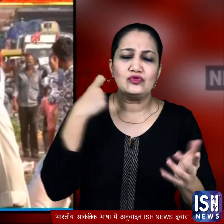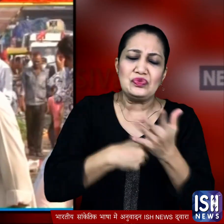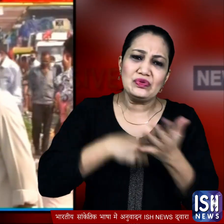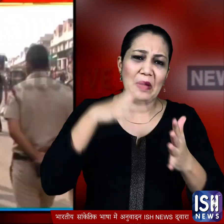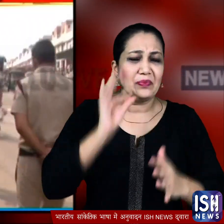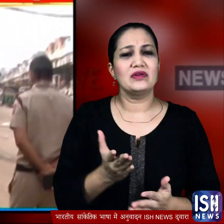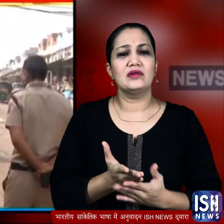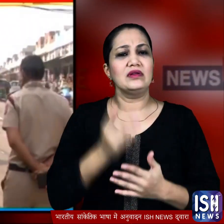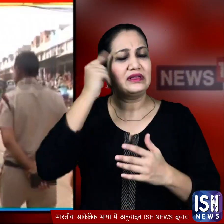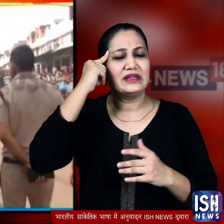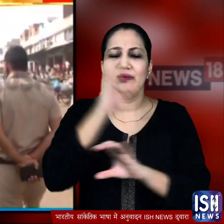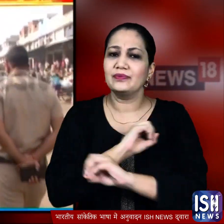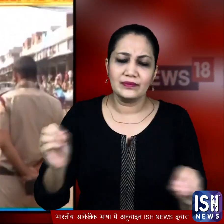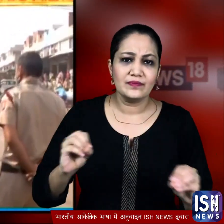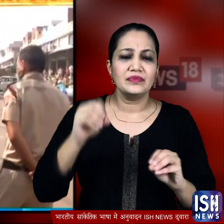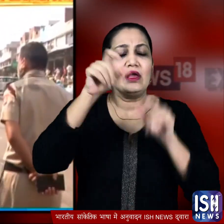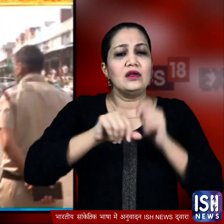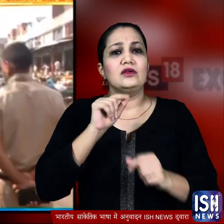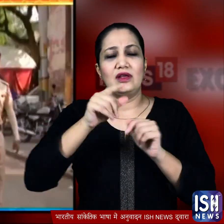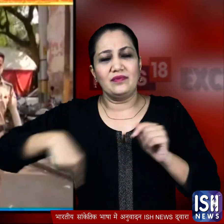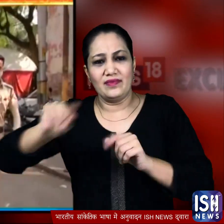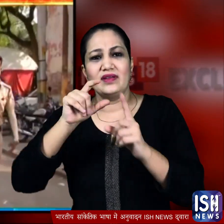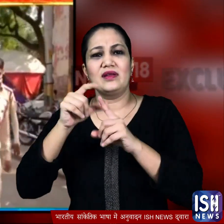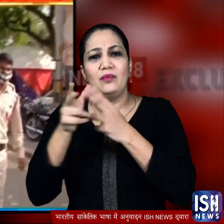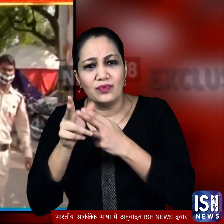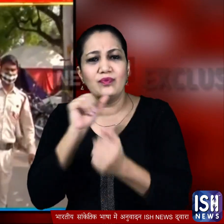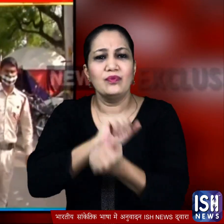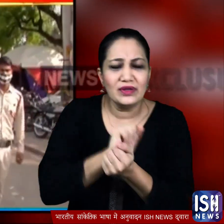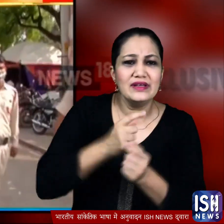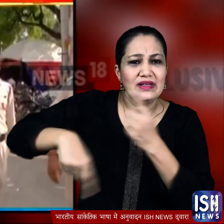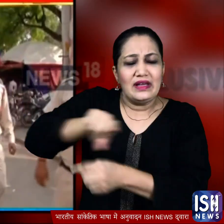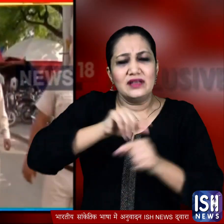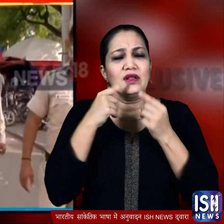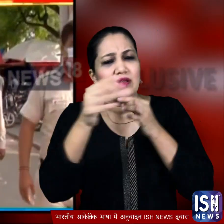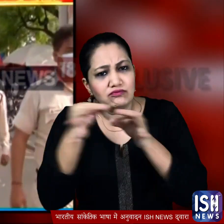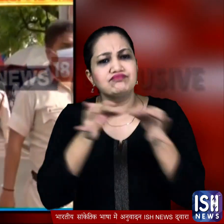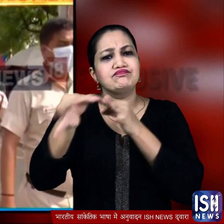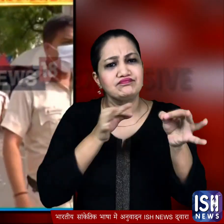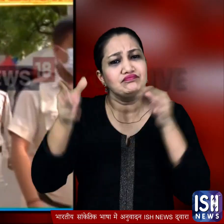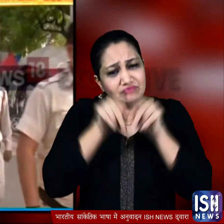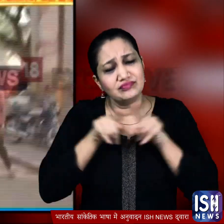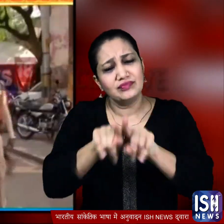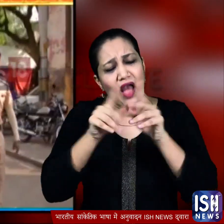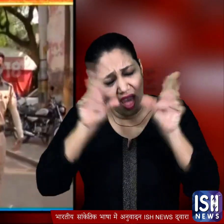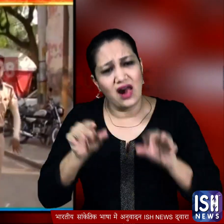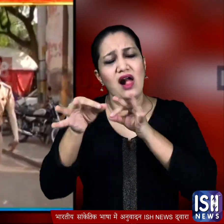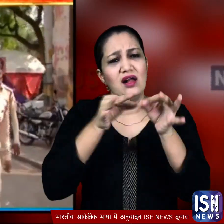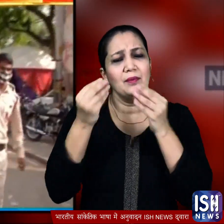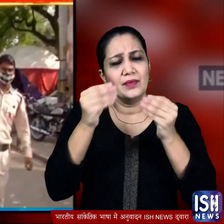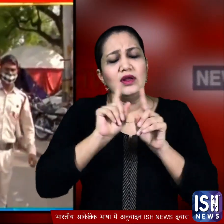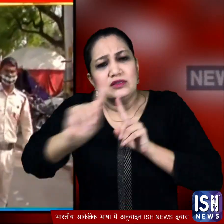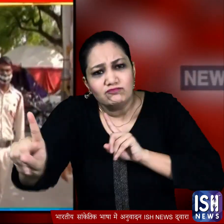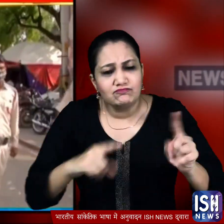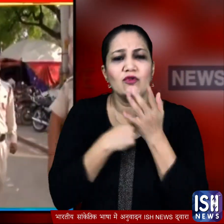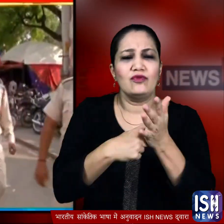डिस्टेंसिंग कितनी जरूरी है। ये हालात तब दिखे जब वहां तैनात सिविल डिफेंस के लोग और पुलिस वाले लगातार लोगों को कोरोना नियम याद दिलाते रहे। सभी लोग सामाजिक